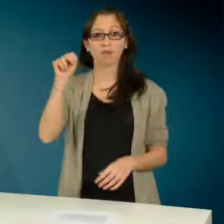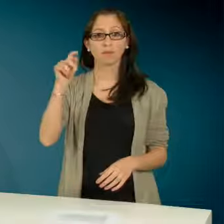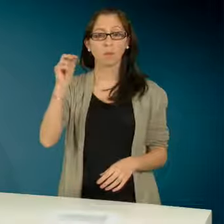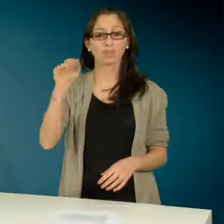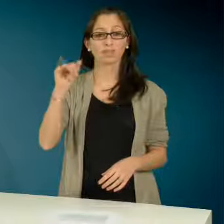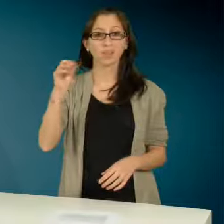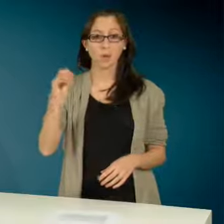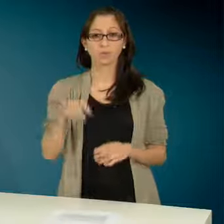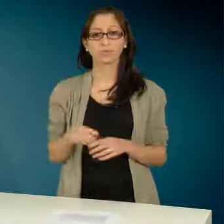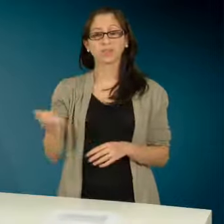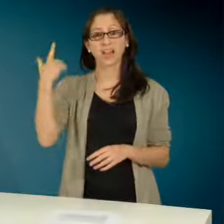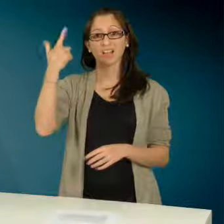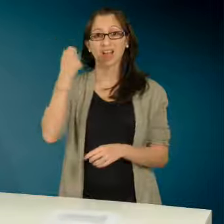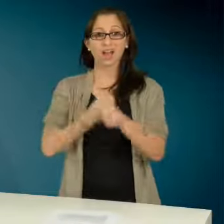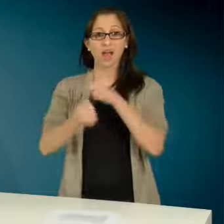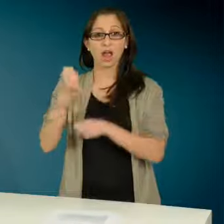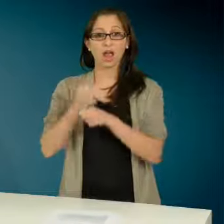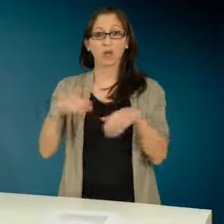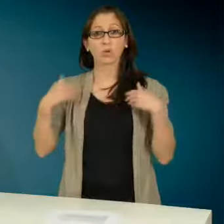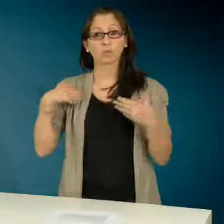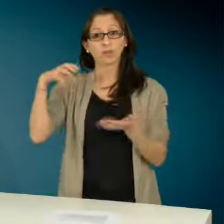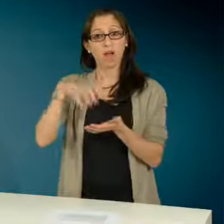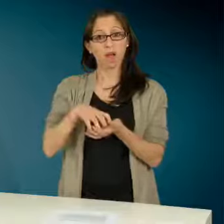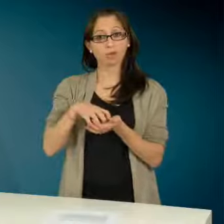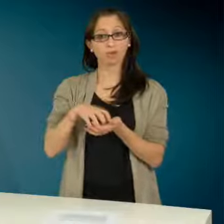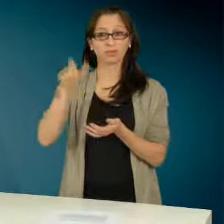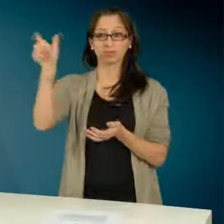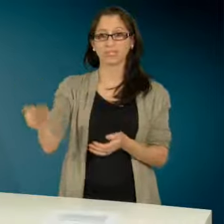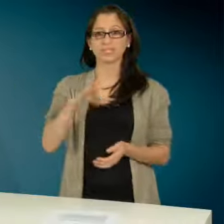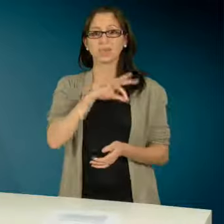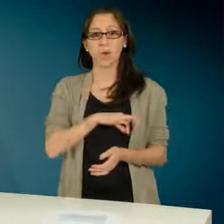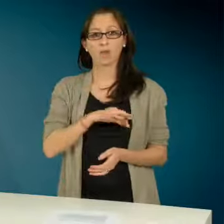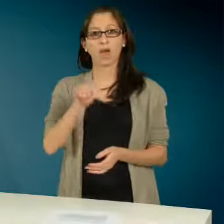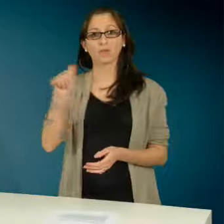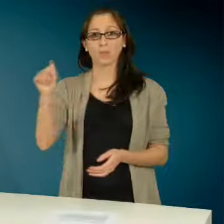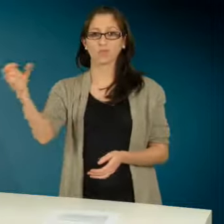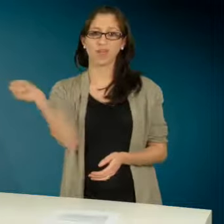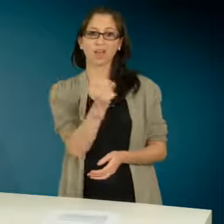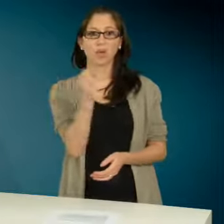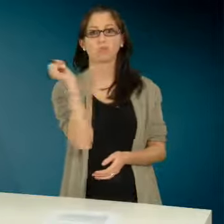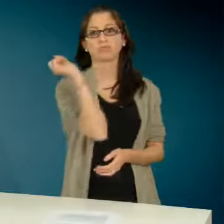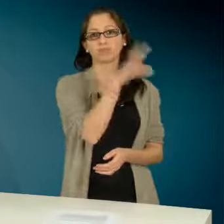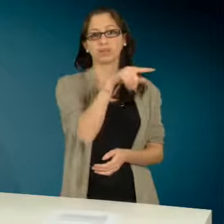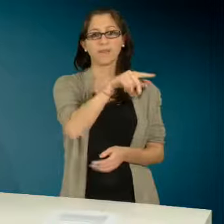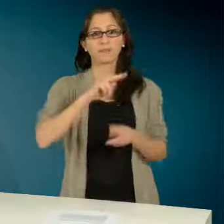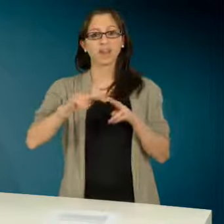Antonio. Vor 2 Jahren hat das Jugendamt Antonia der Mutter weggenommen und zu einer Pflegefamilie